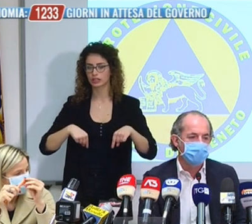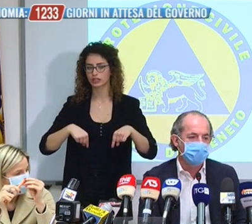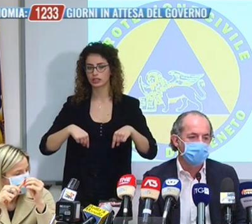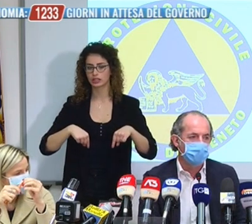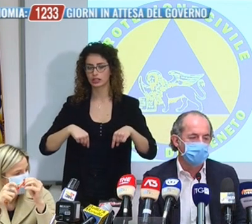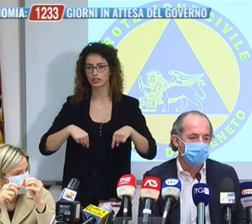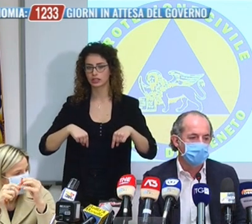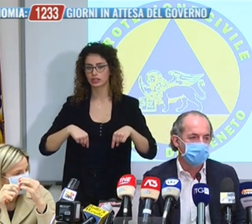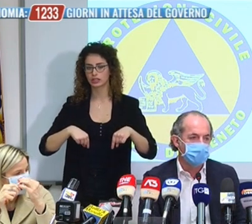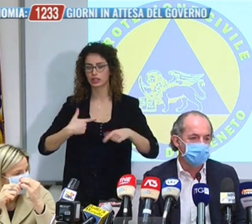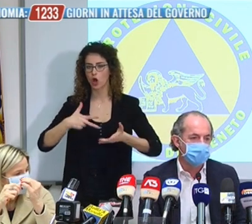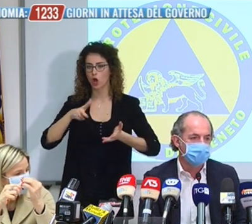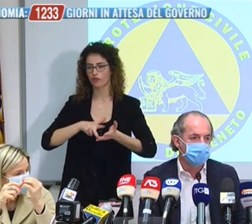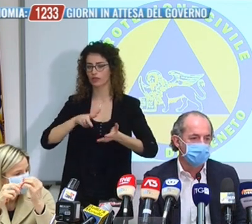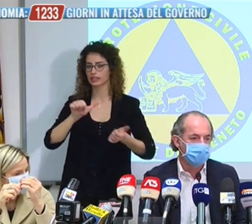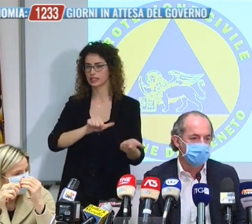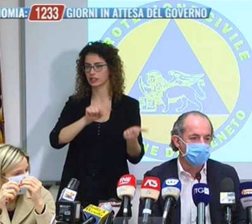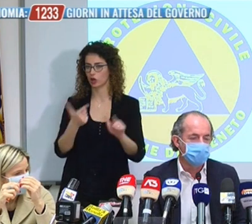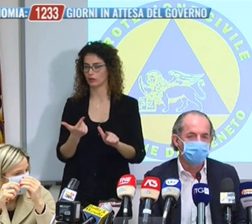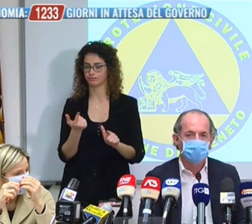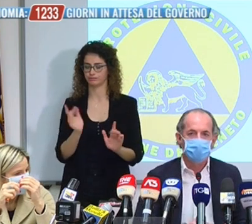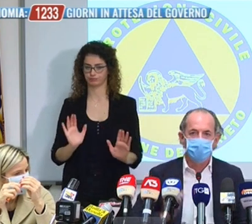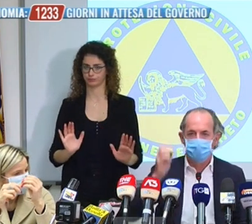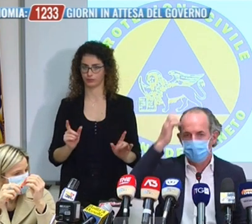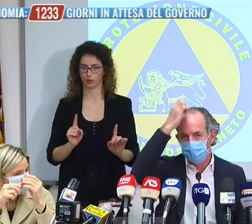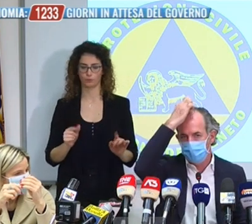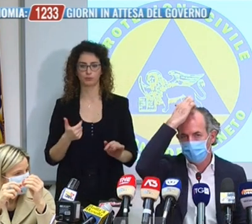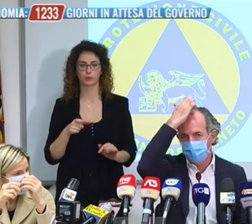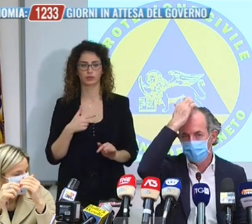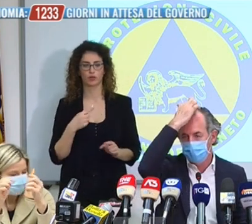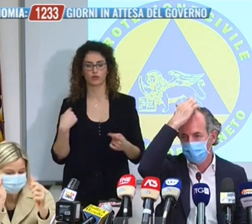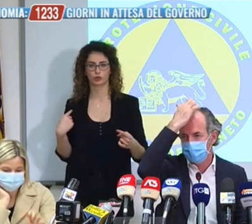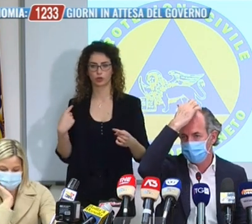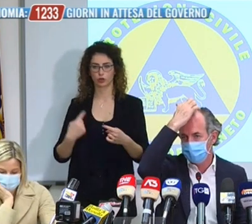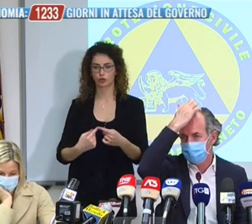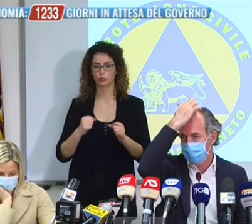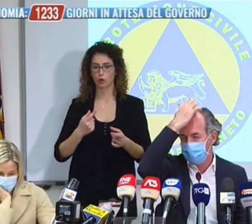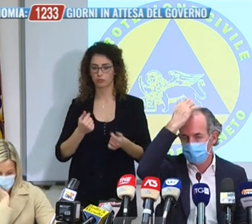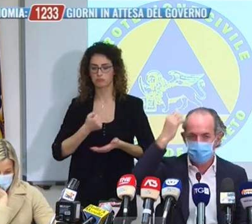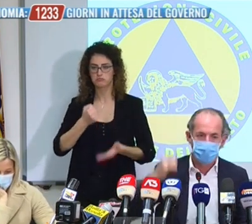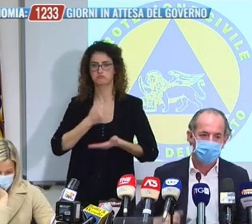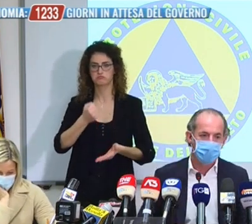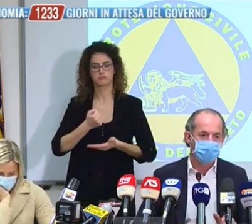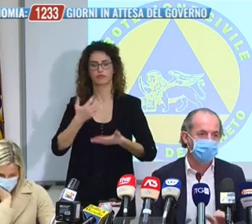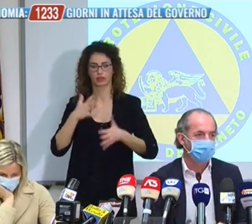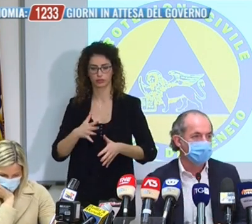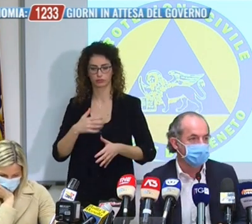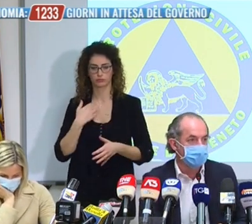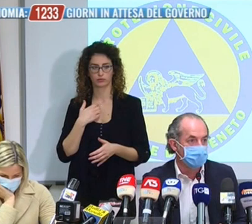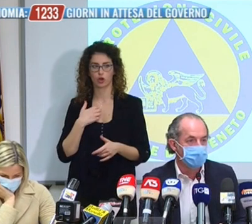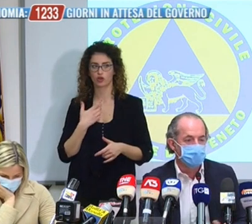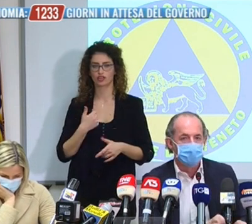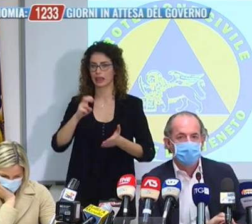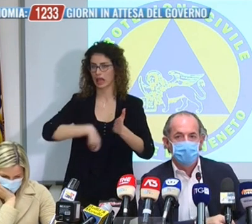di dare conferme, per un semplice motivo, perché noi tutto quello che potevamo mettere fino ad oggi lo abbiamo messo e non applichiamo